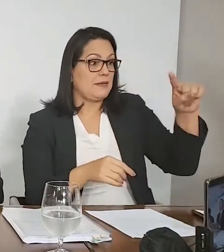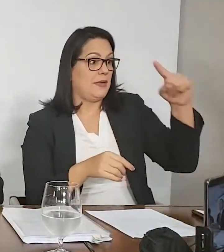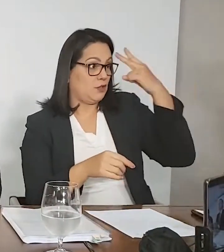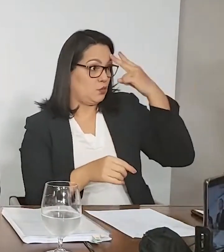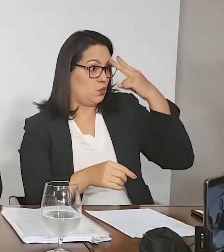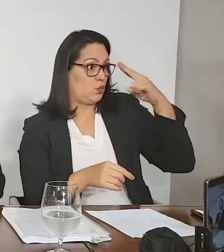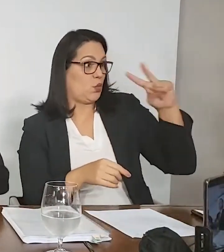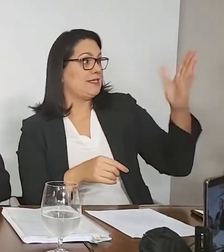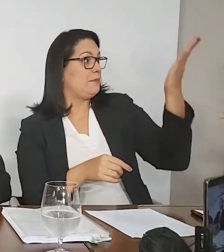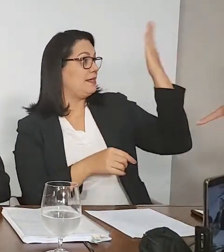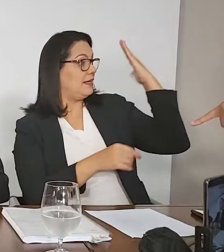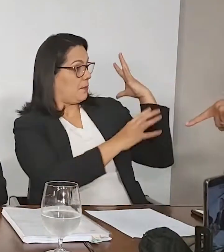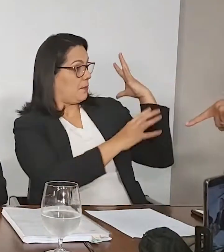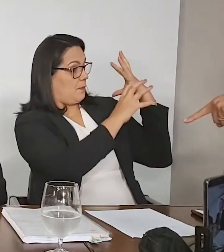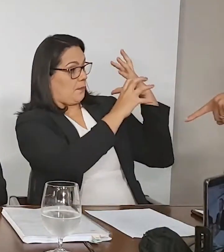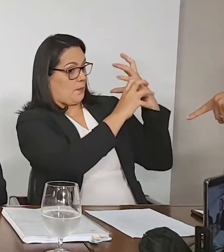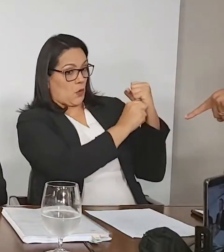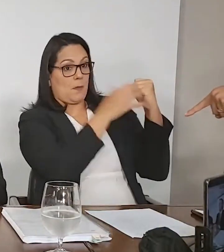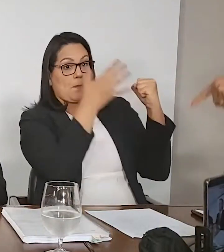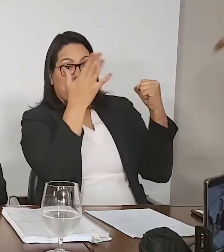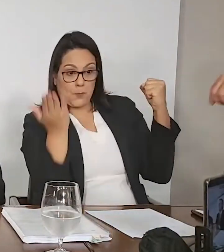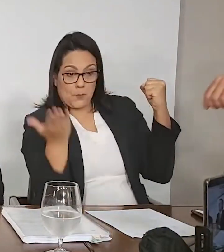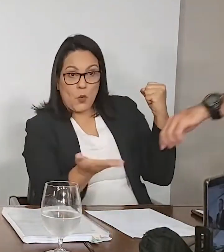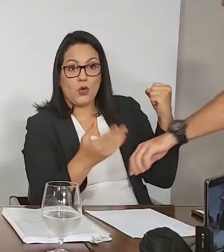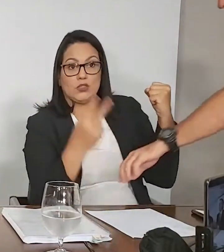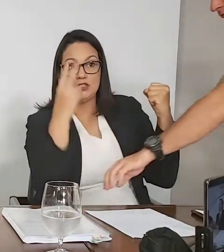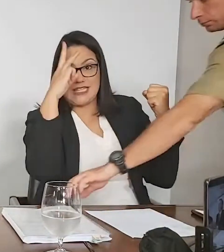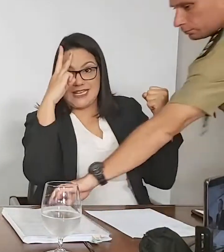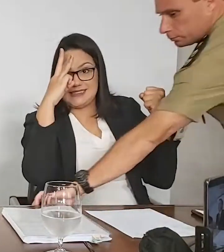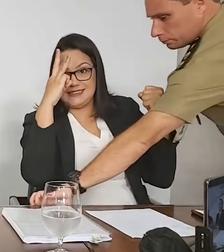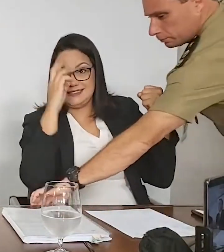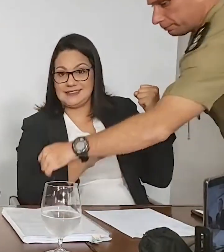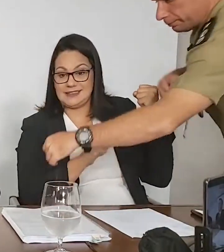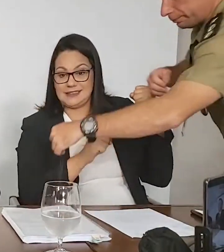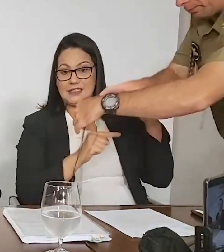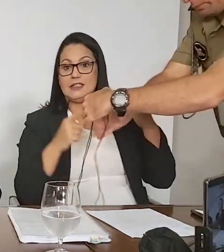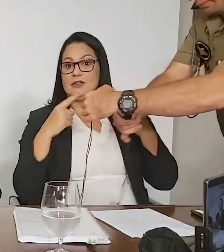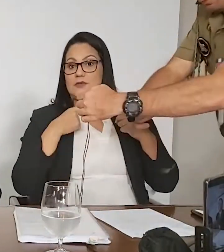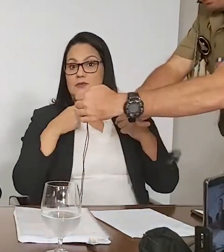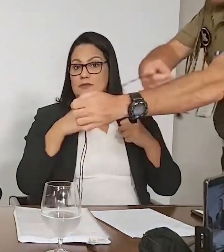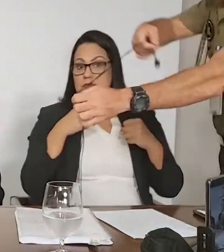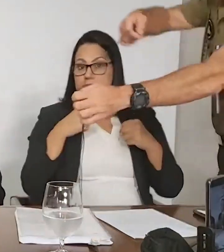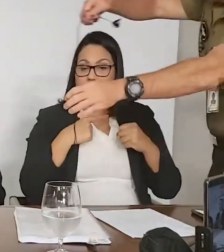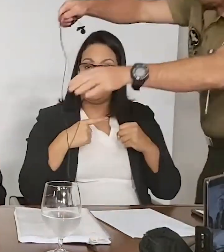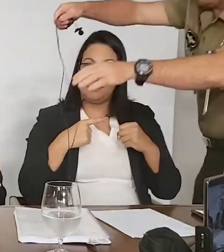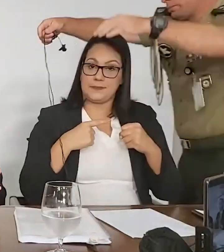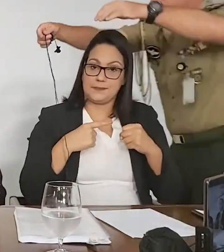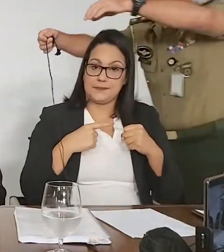2, 3, até 4 semanas atrás, com o Covid. Isso vai de encontro aqui.